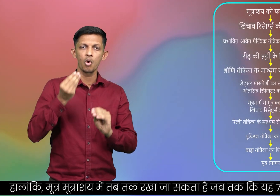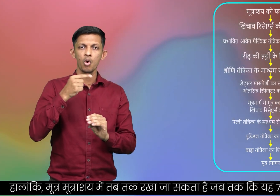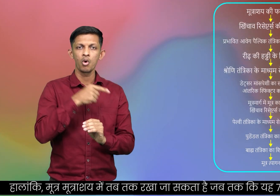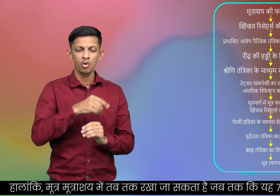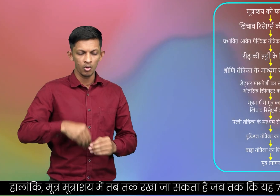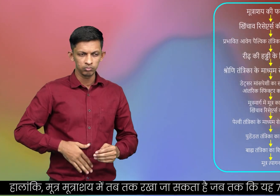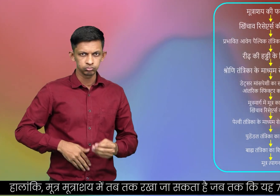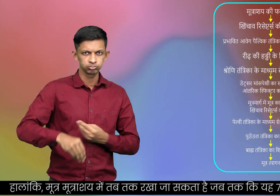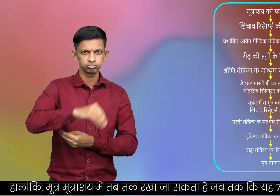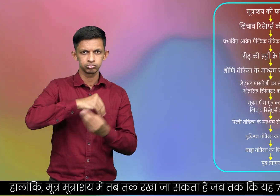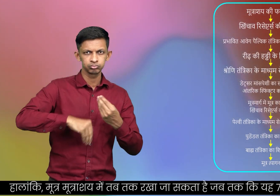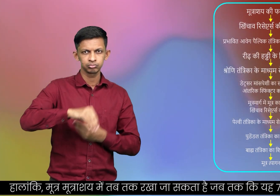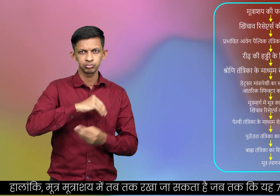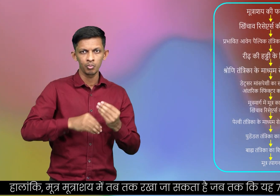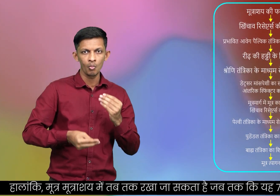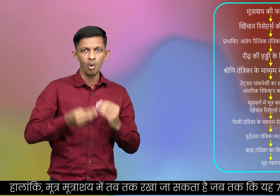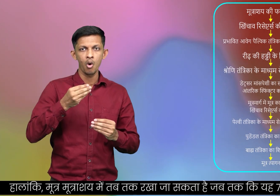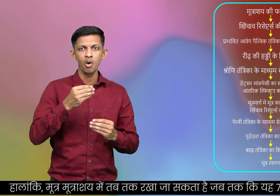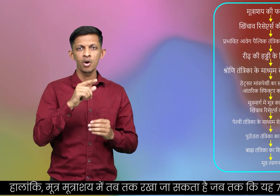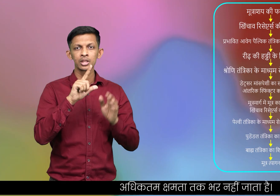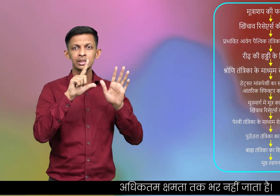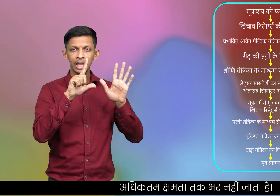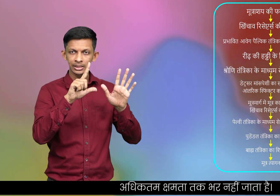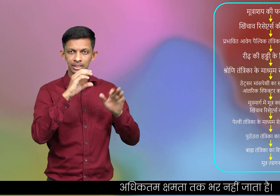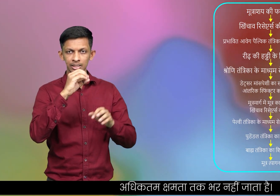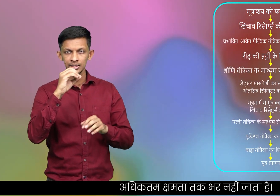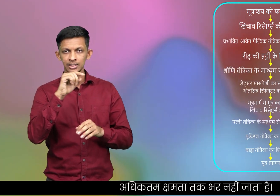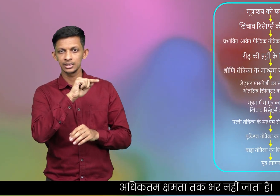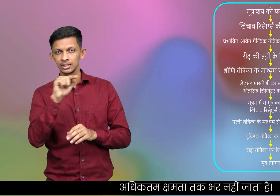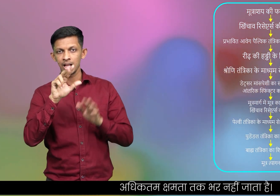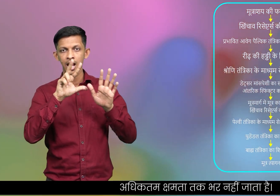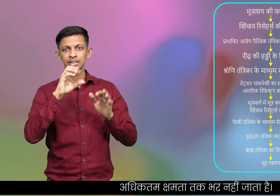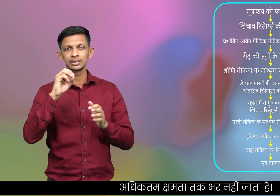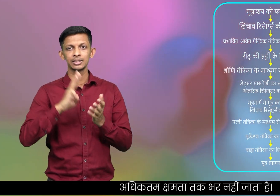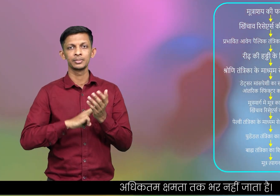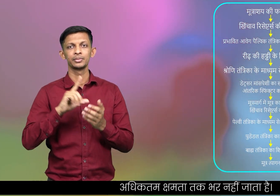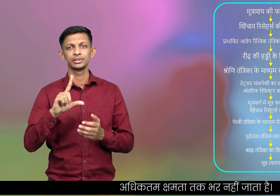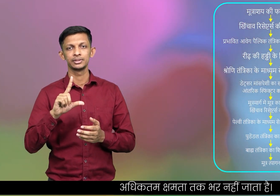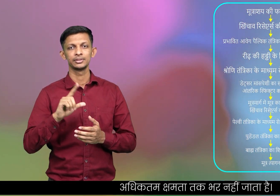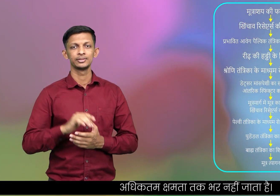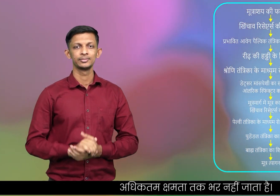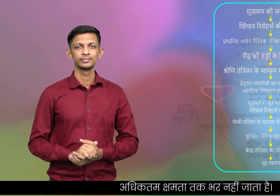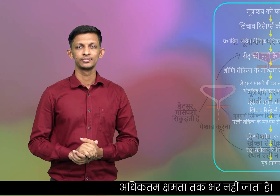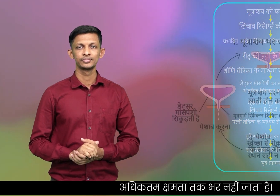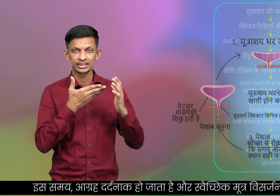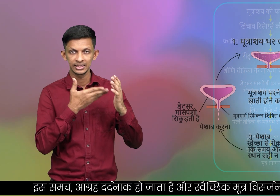से 800 मिलीलीटर की अधिकतम क्षमता तक भर नहीं जाता है। इस